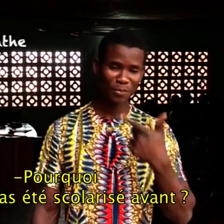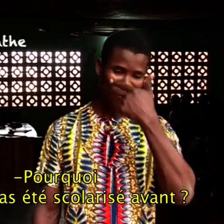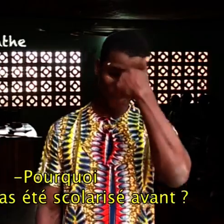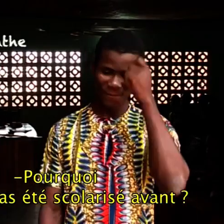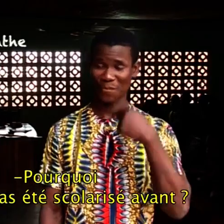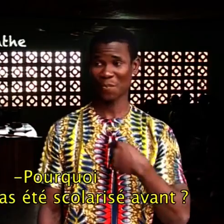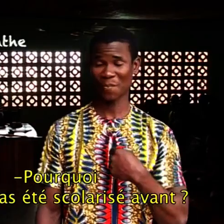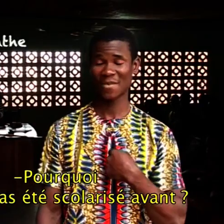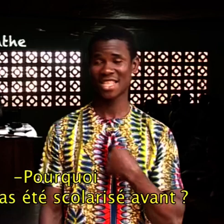scolarisé avant?